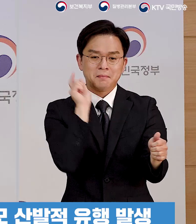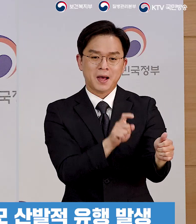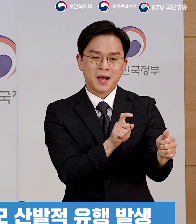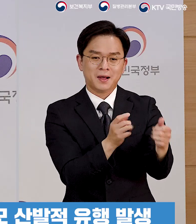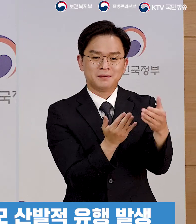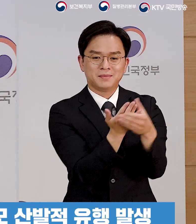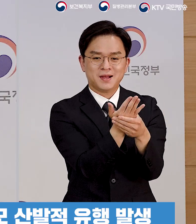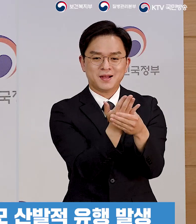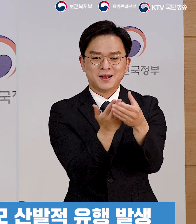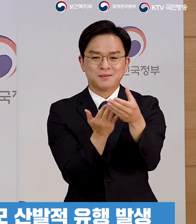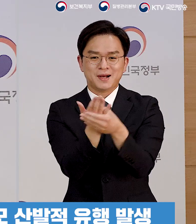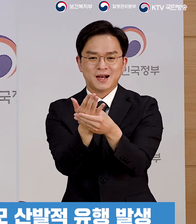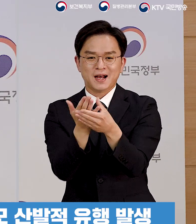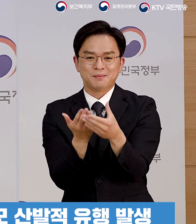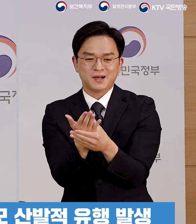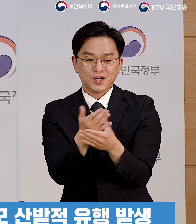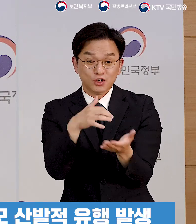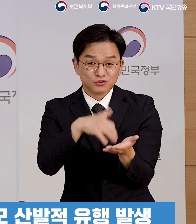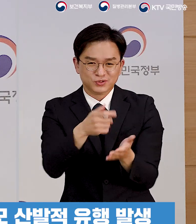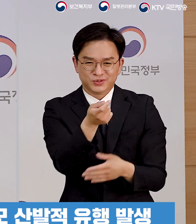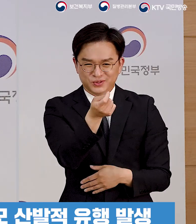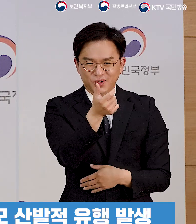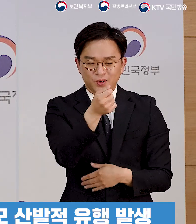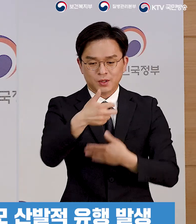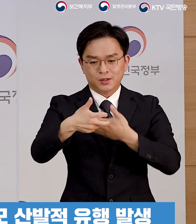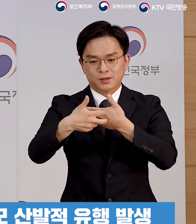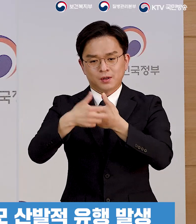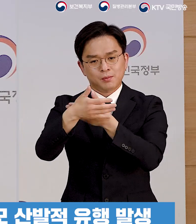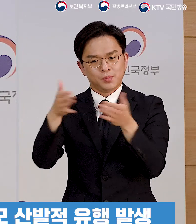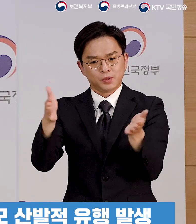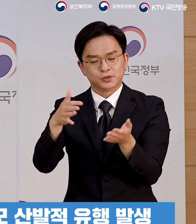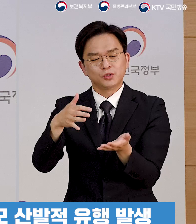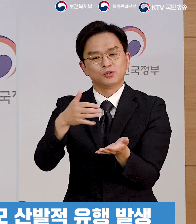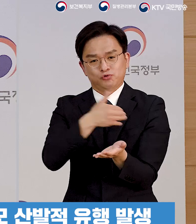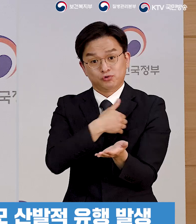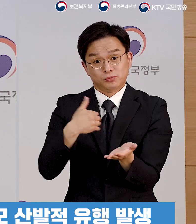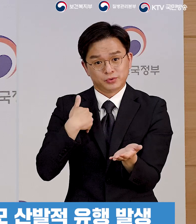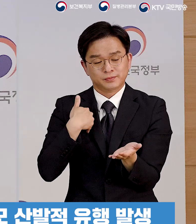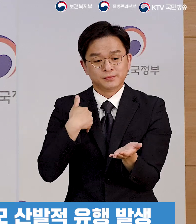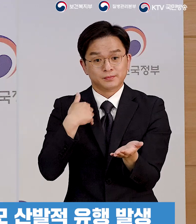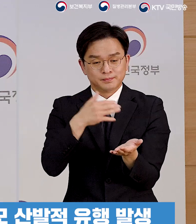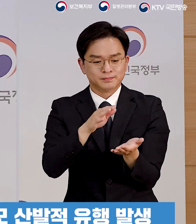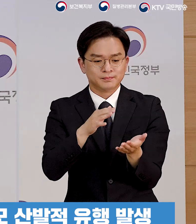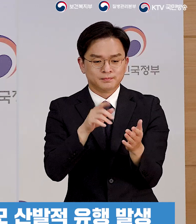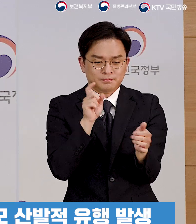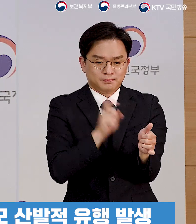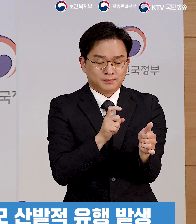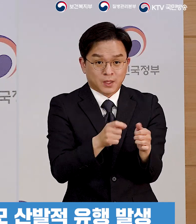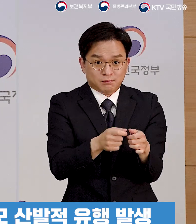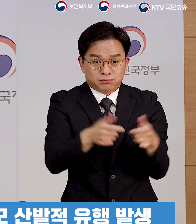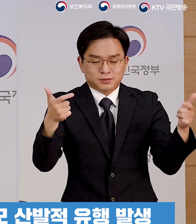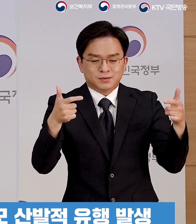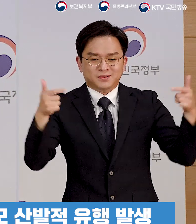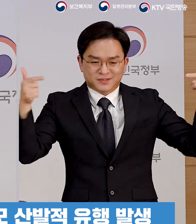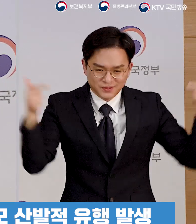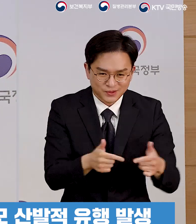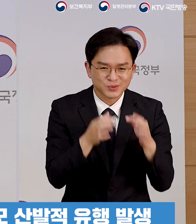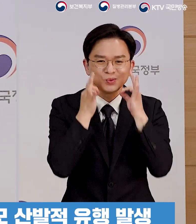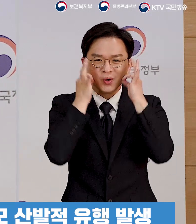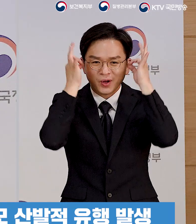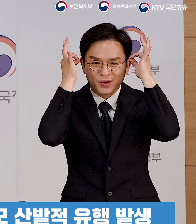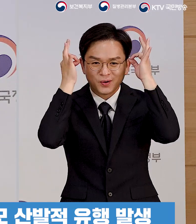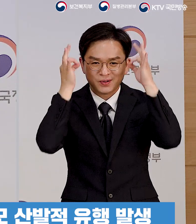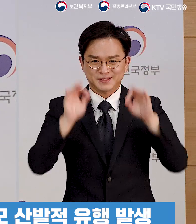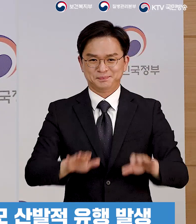소규모의 산발적 유행이 발생하는 상황으로 환자 발생을 의료체계가 감당 가능한 수준 이하로 유지하는 것이